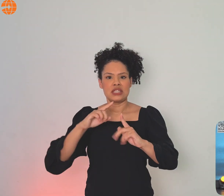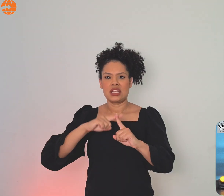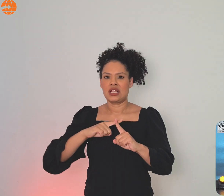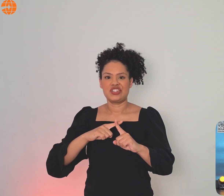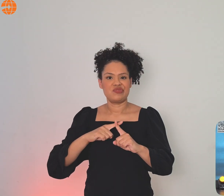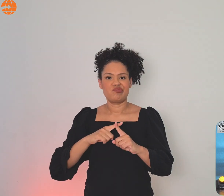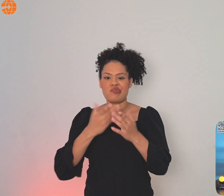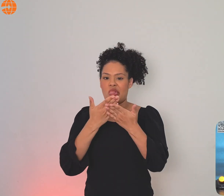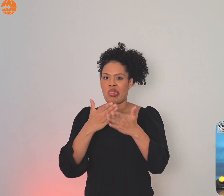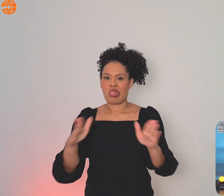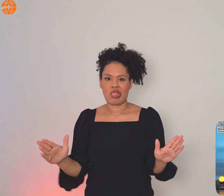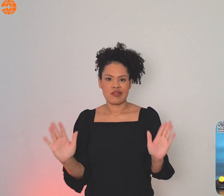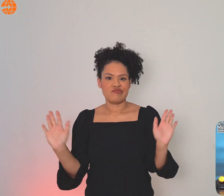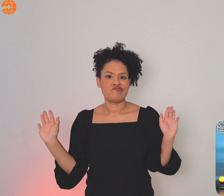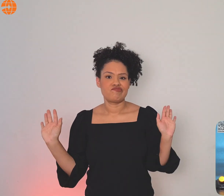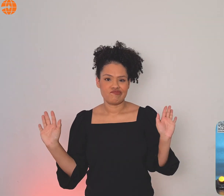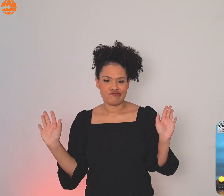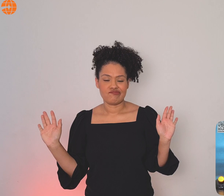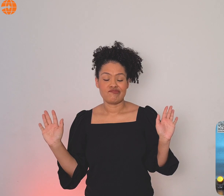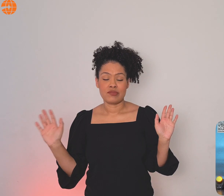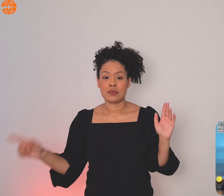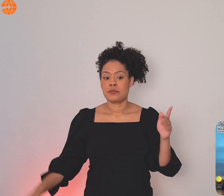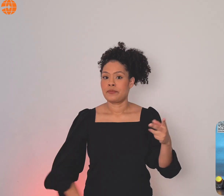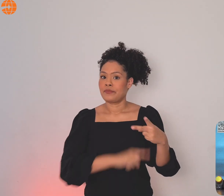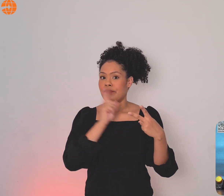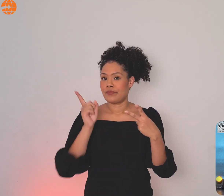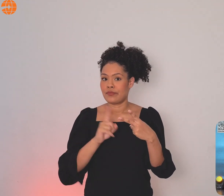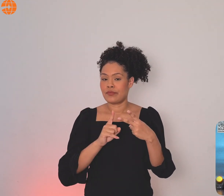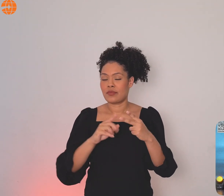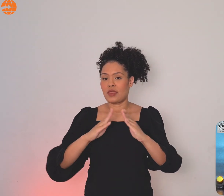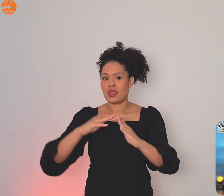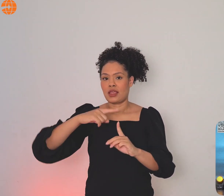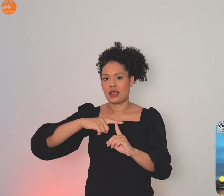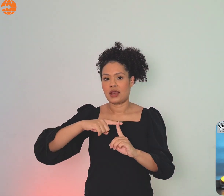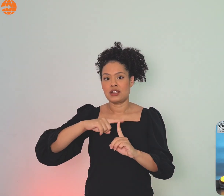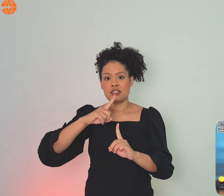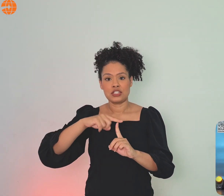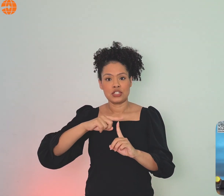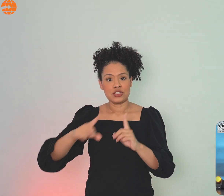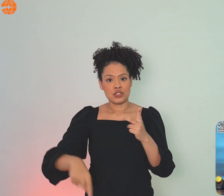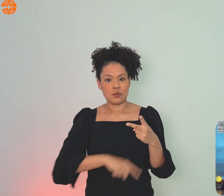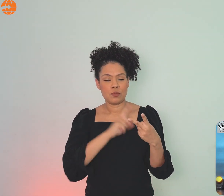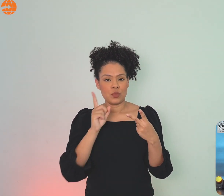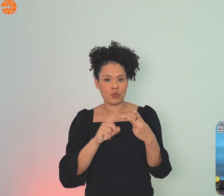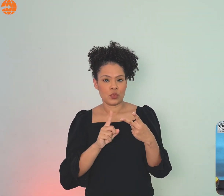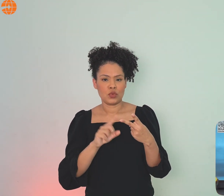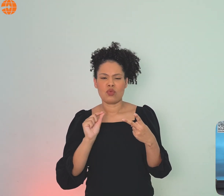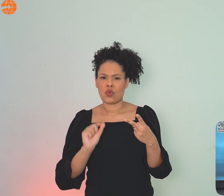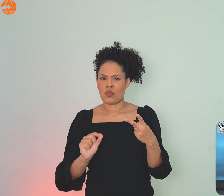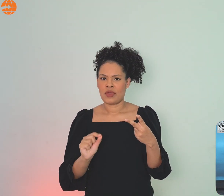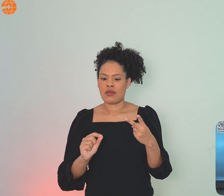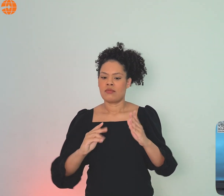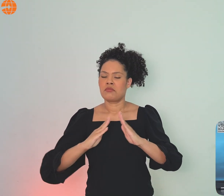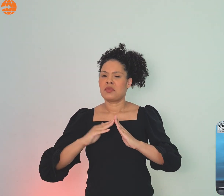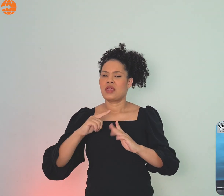Mas existe também um segundo tipo de igreja. São as igrejas que estão marcando